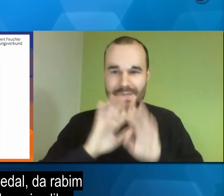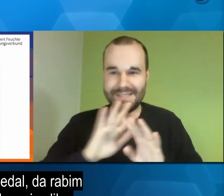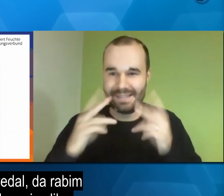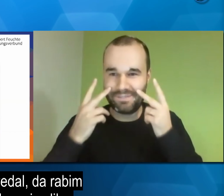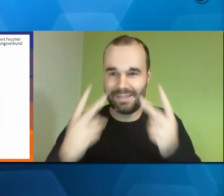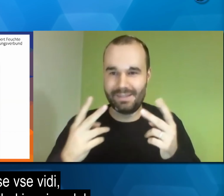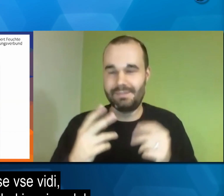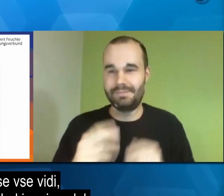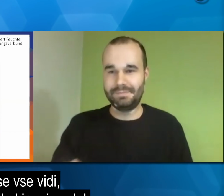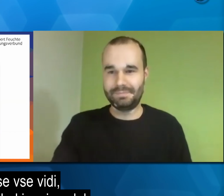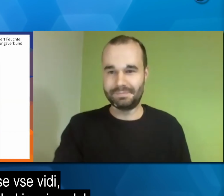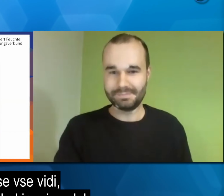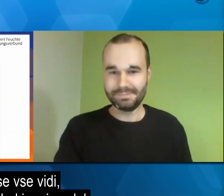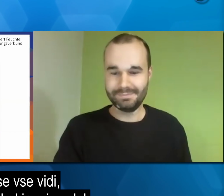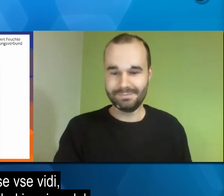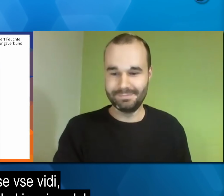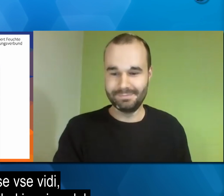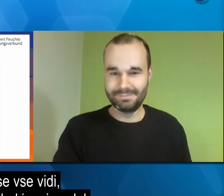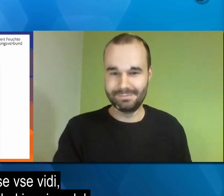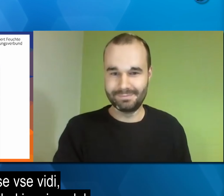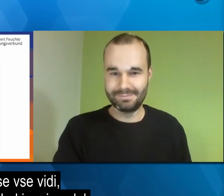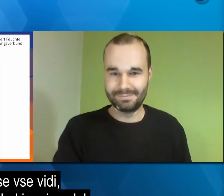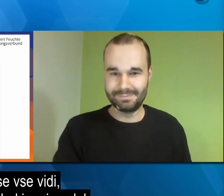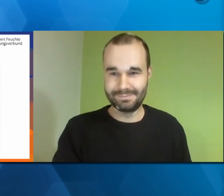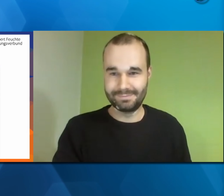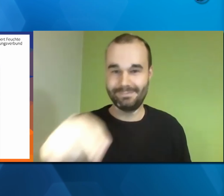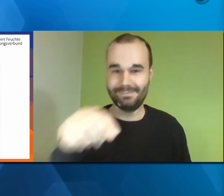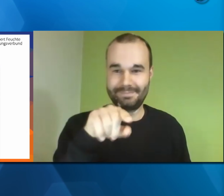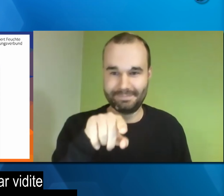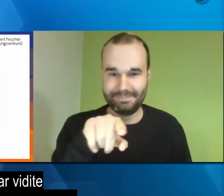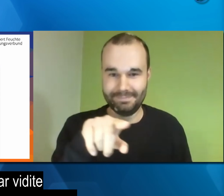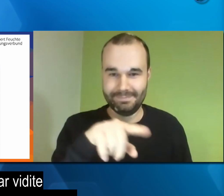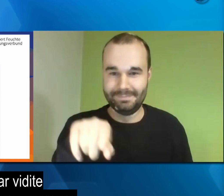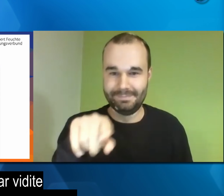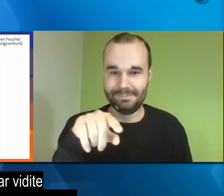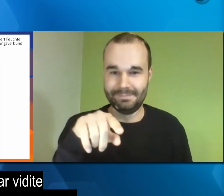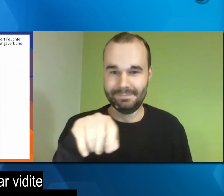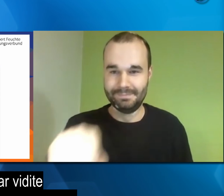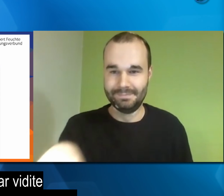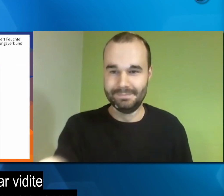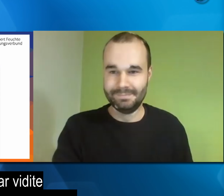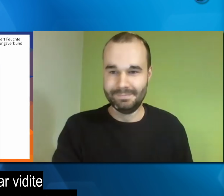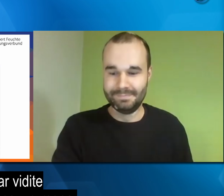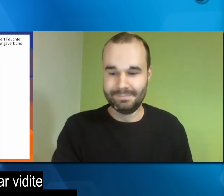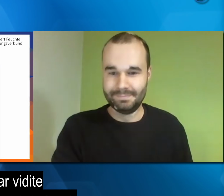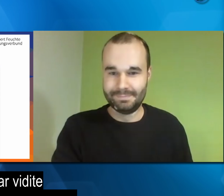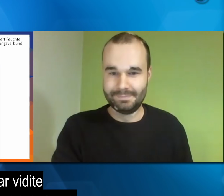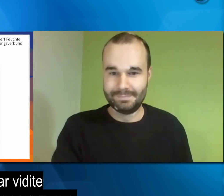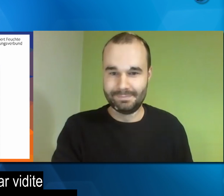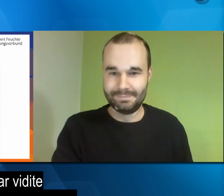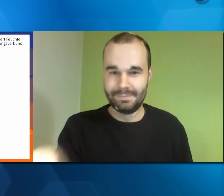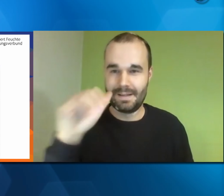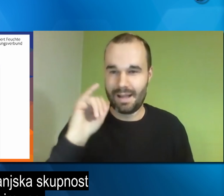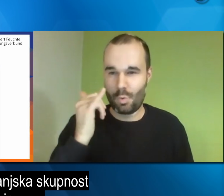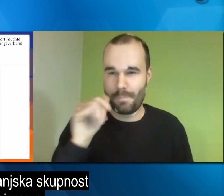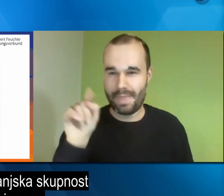predavanje sliko, kjer se vse vidi, in je poskrbel in mi poslal. Torej, to, kar vidite obkroženo z rumeno,